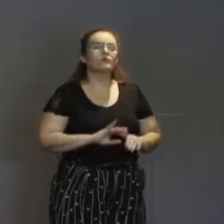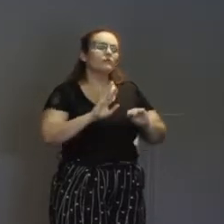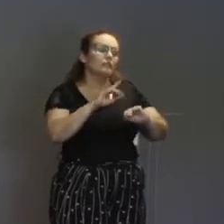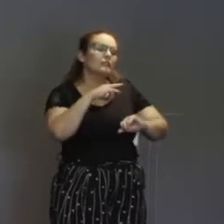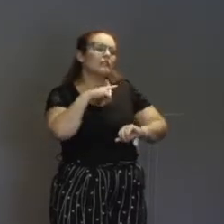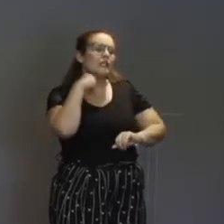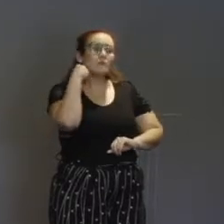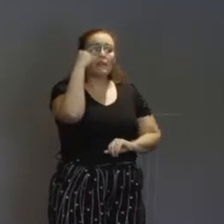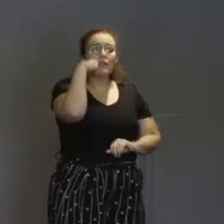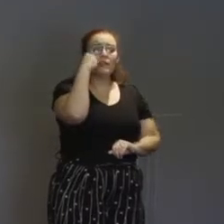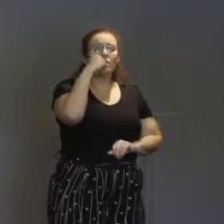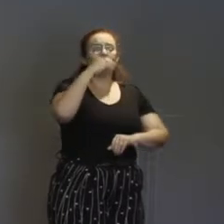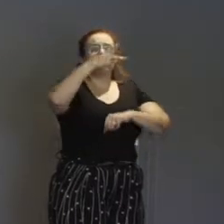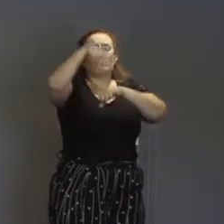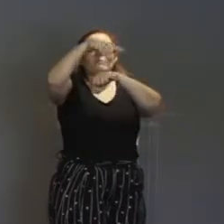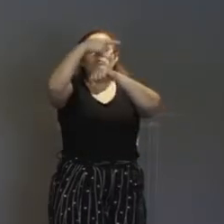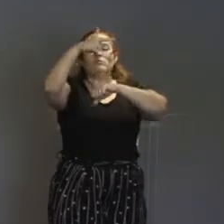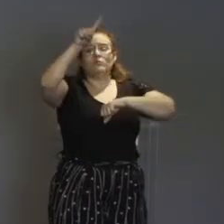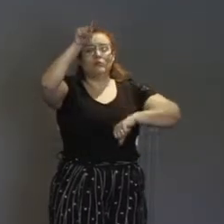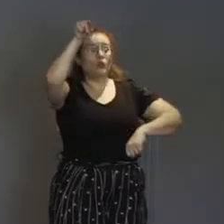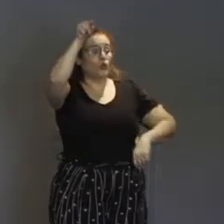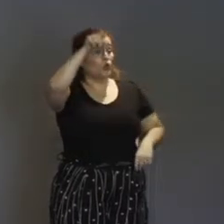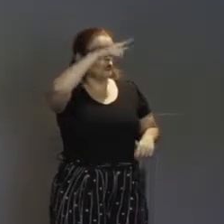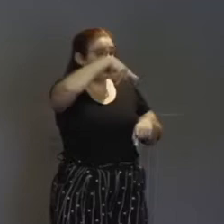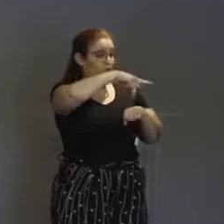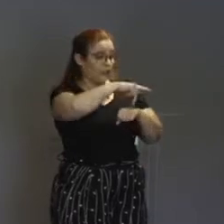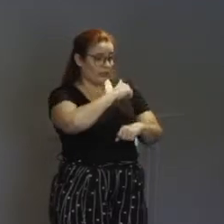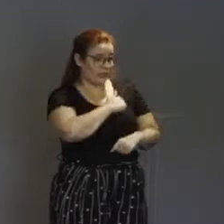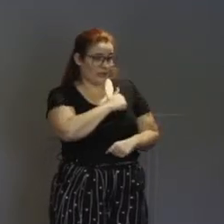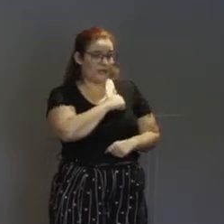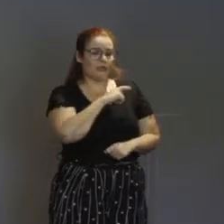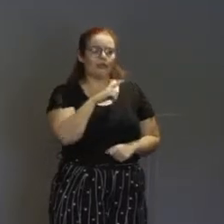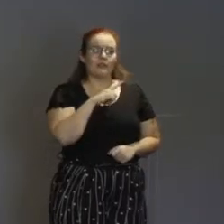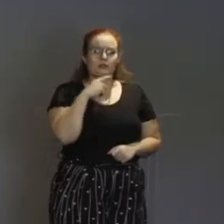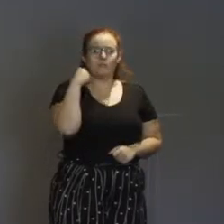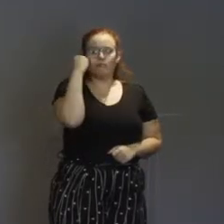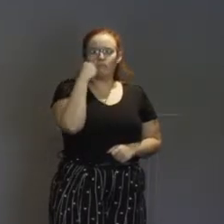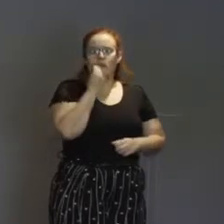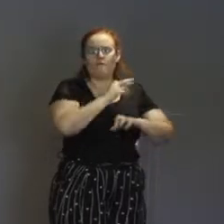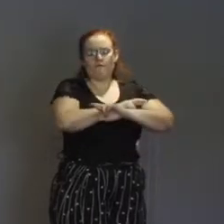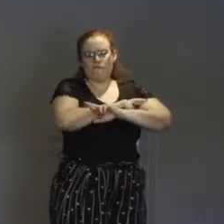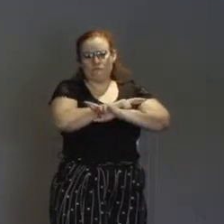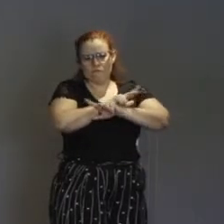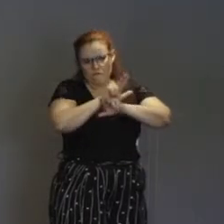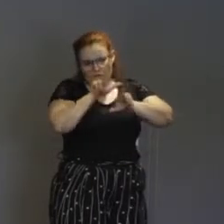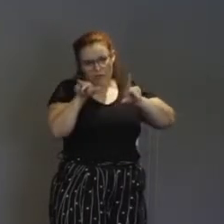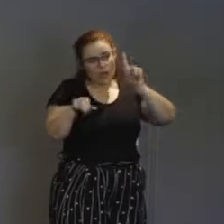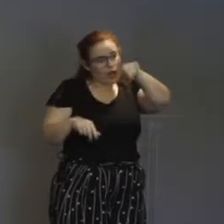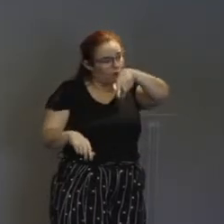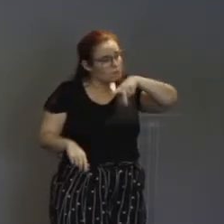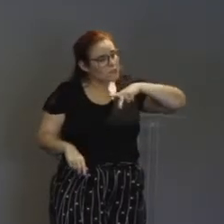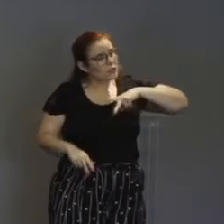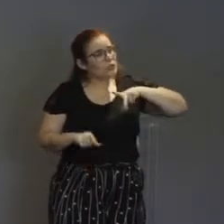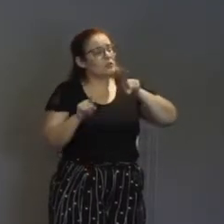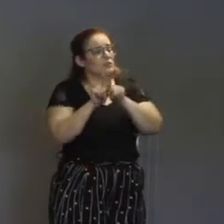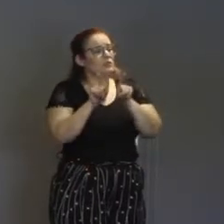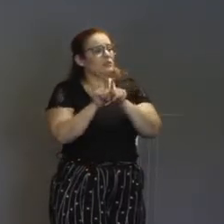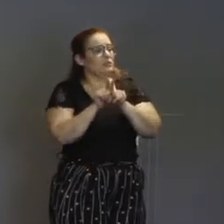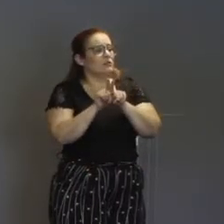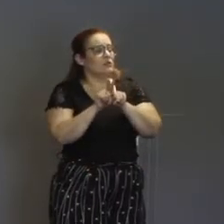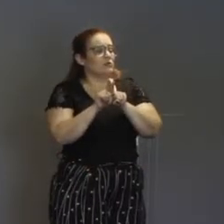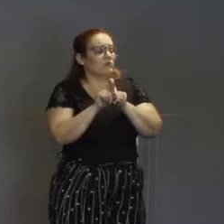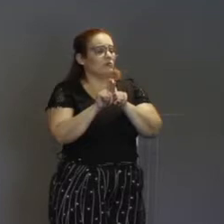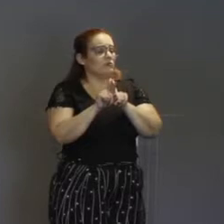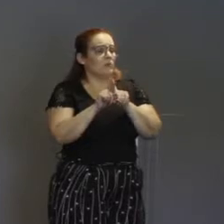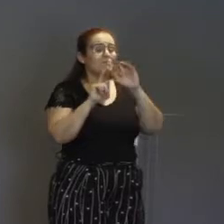experiência do exterior. A gente tem no Canadá várias experiências também que são privadas, majoritariamente